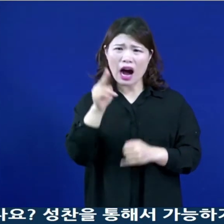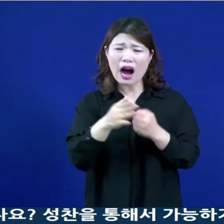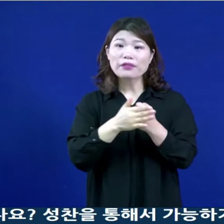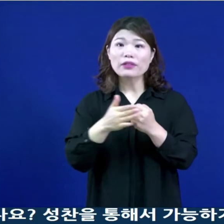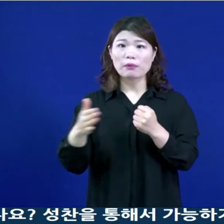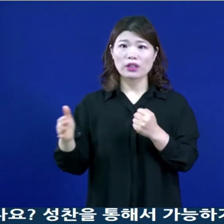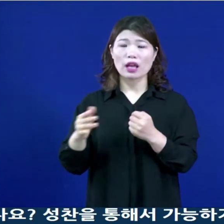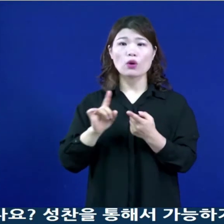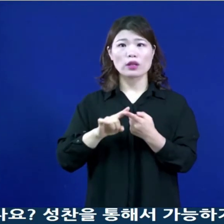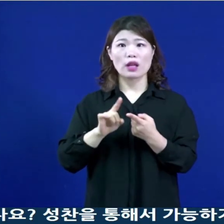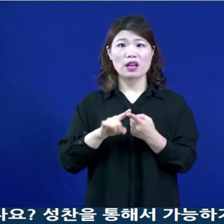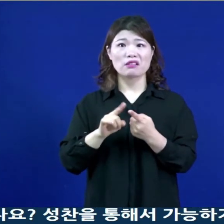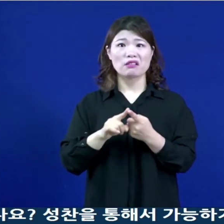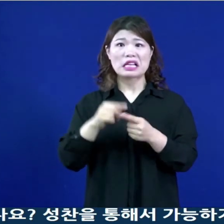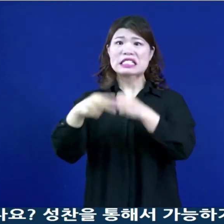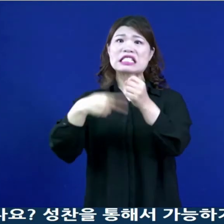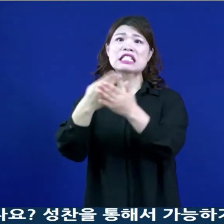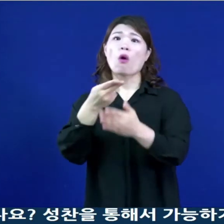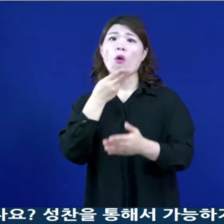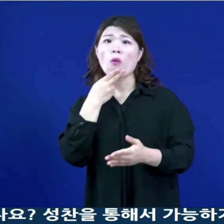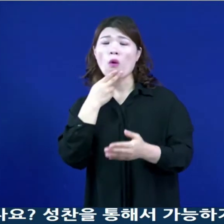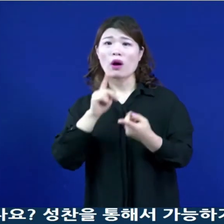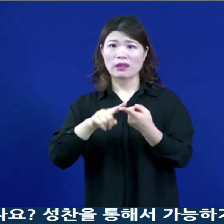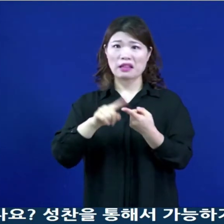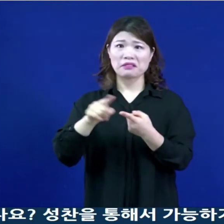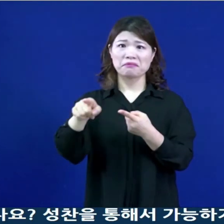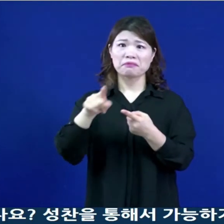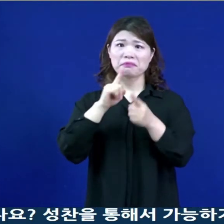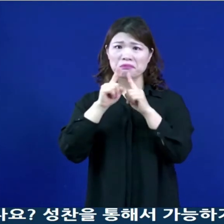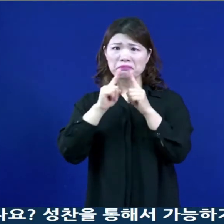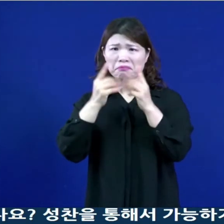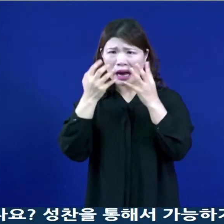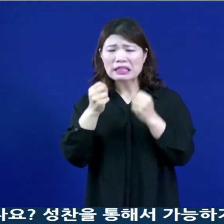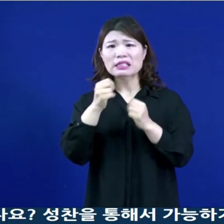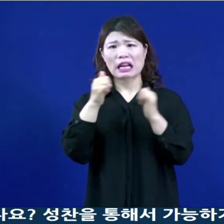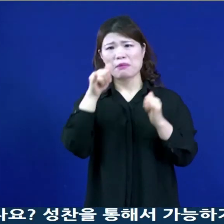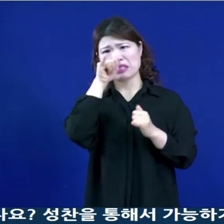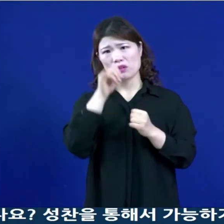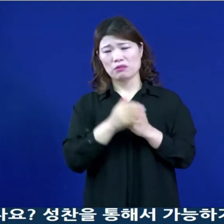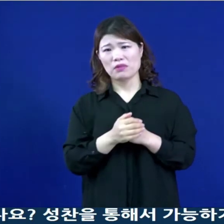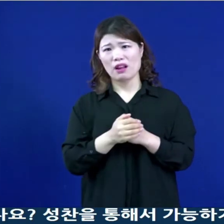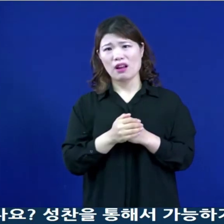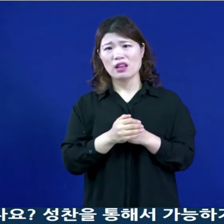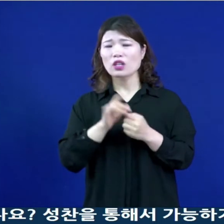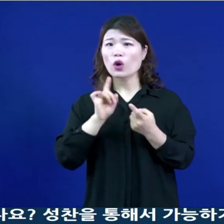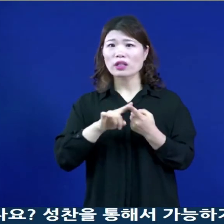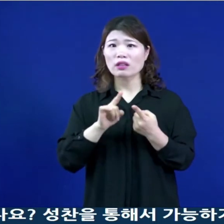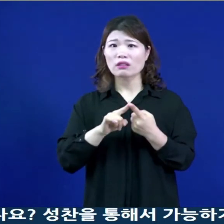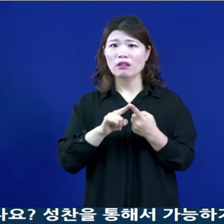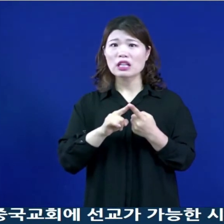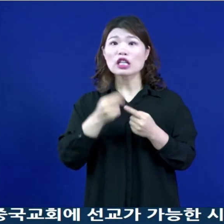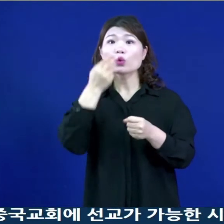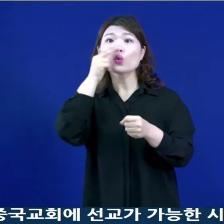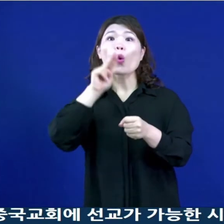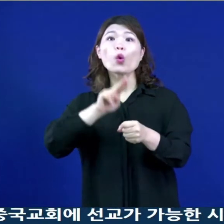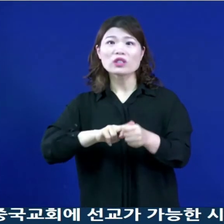보면요, 정말 다른 세계 속에서는 경험하지 못하는 도전을 받는데, 이런 도전도 제가 받아본 적이